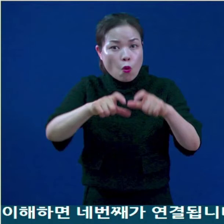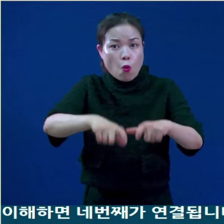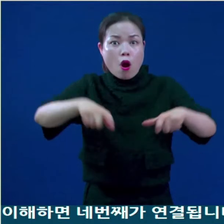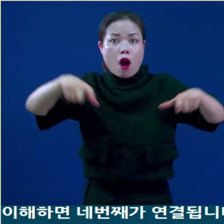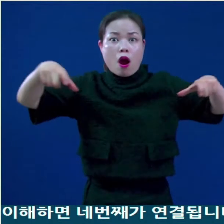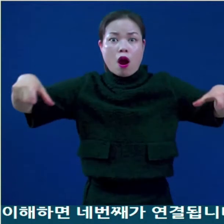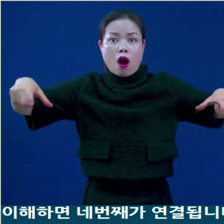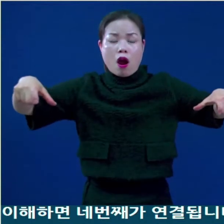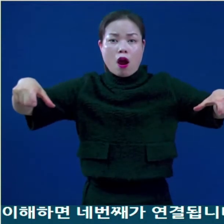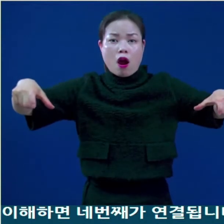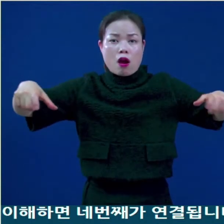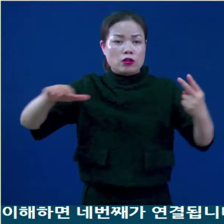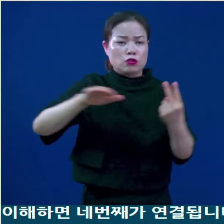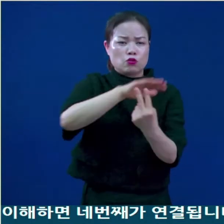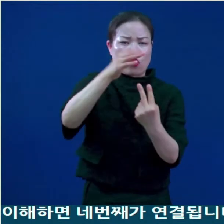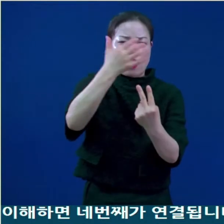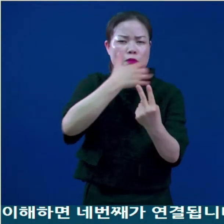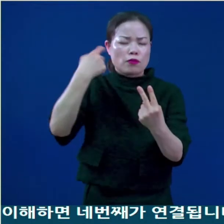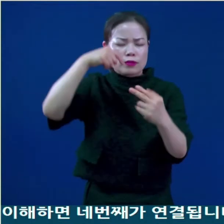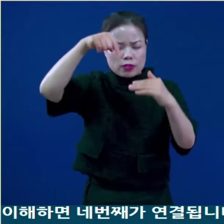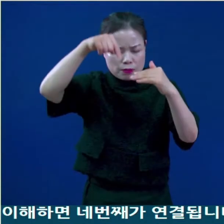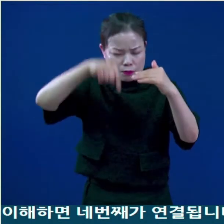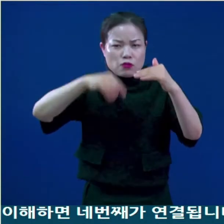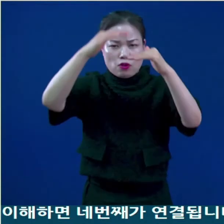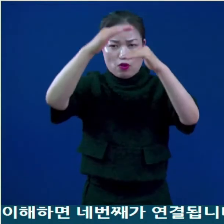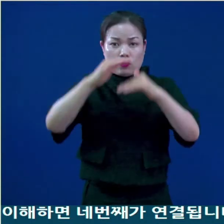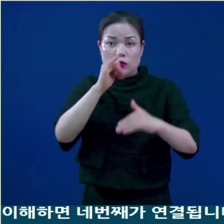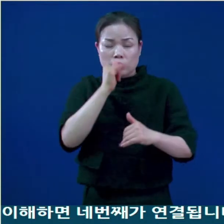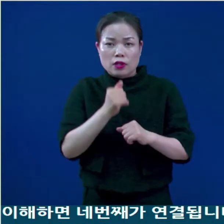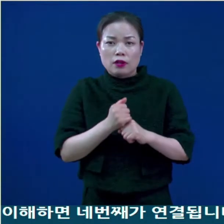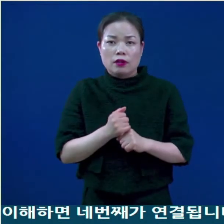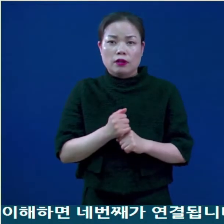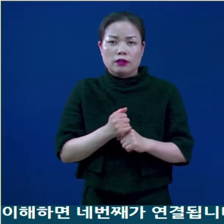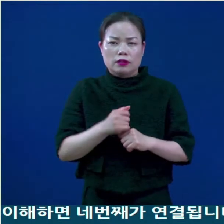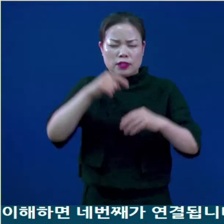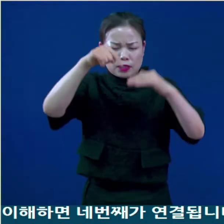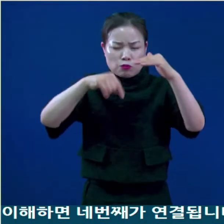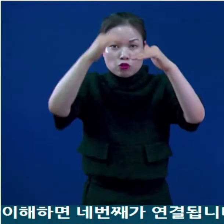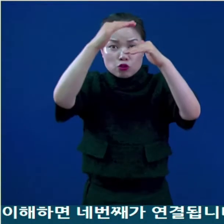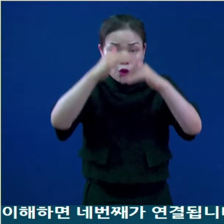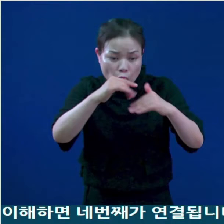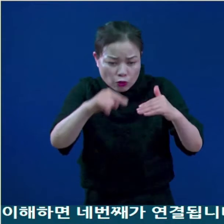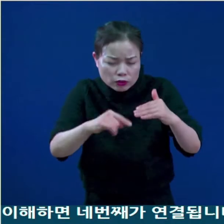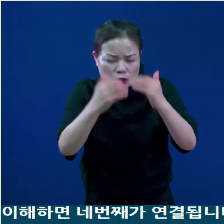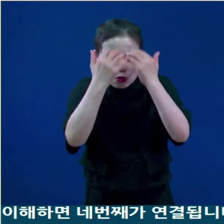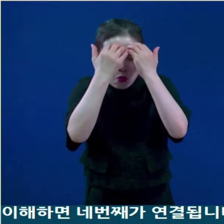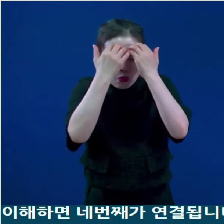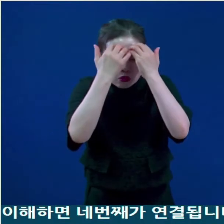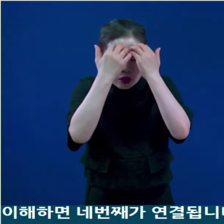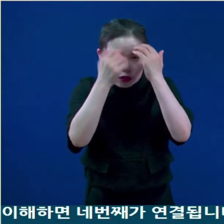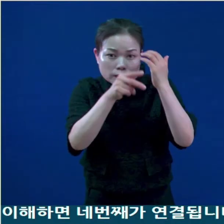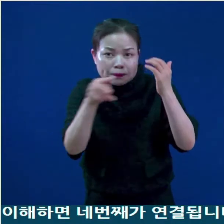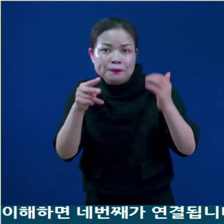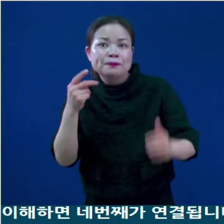거예요. 굉장히 요한복음은 이래서 깊은 거예요. 얼마나 깊어지냐면 그 순환이 영광이라는 거예요.